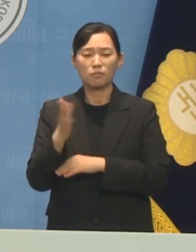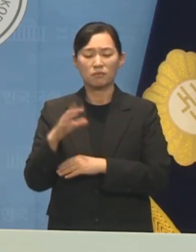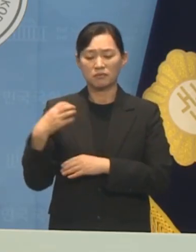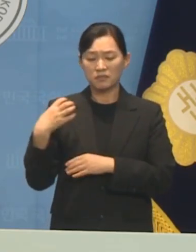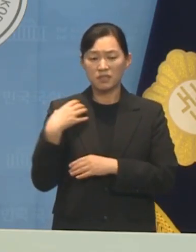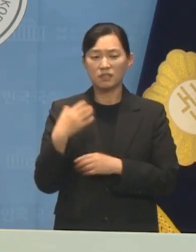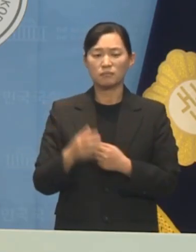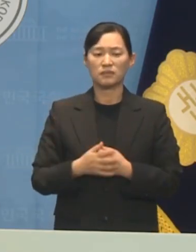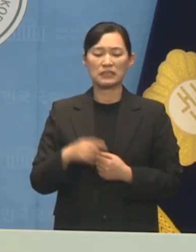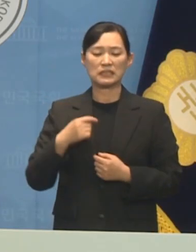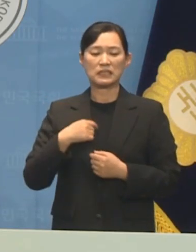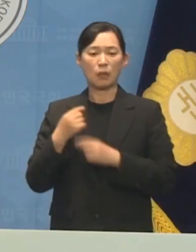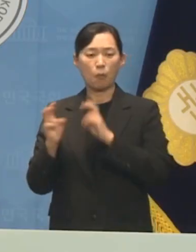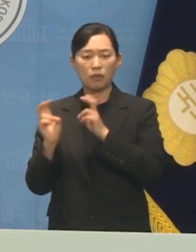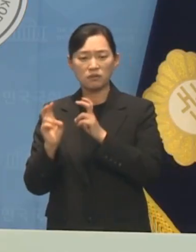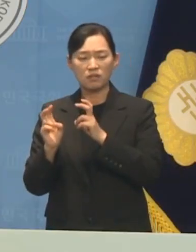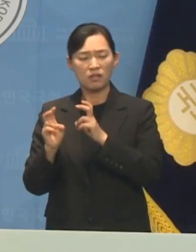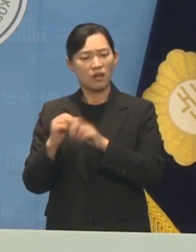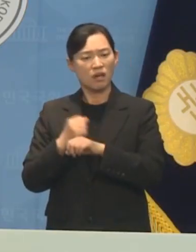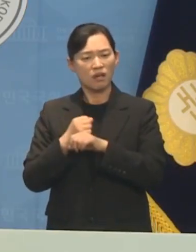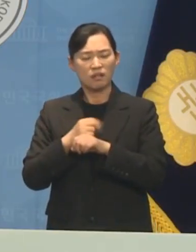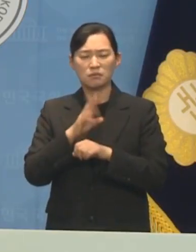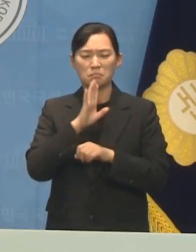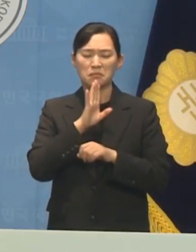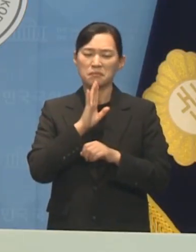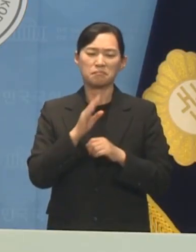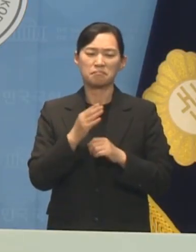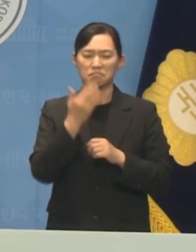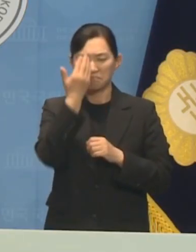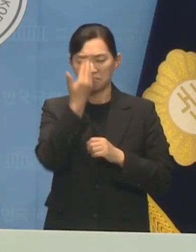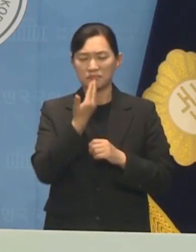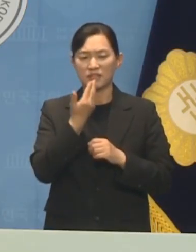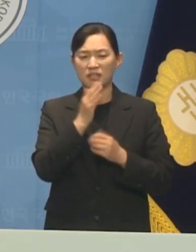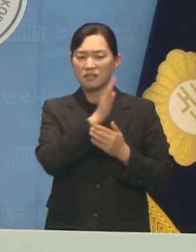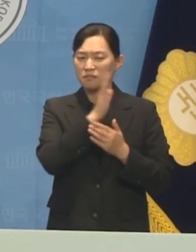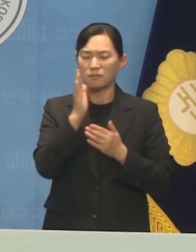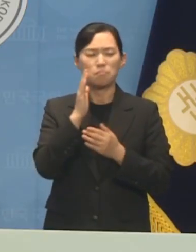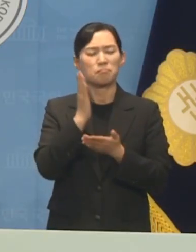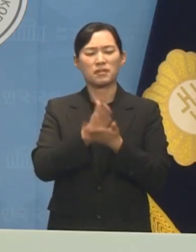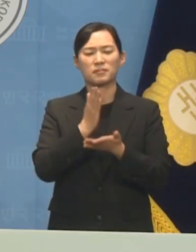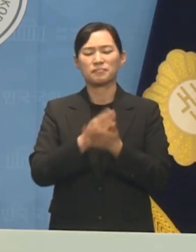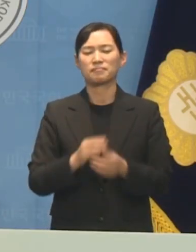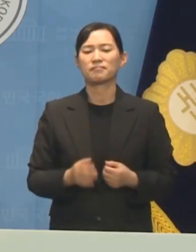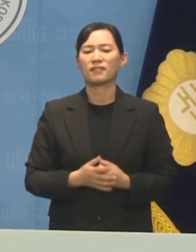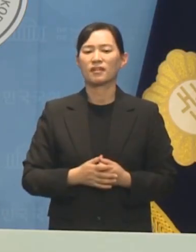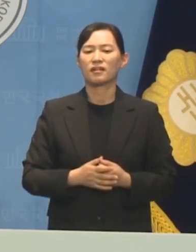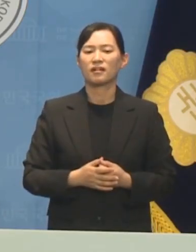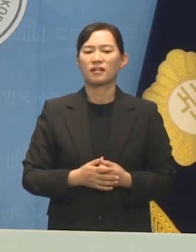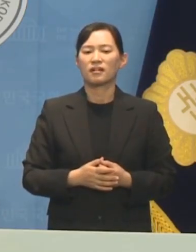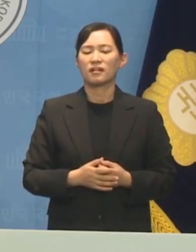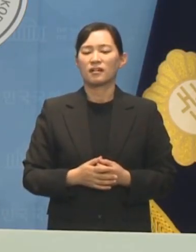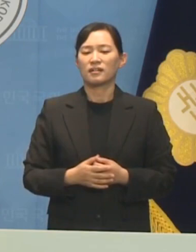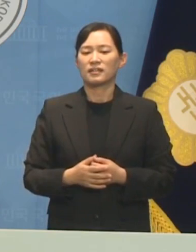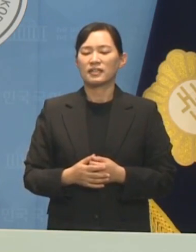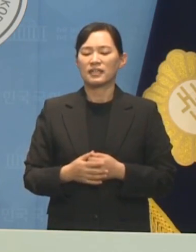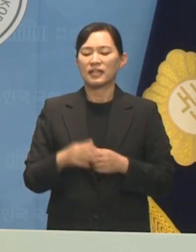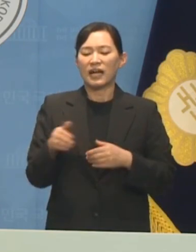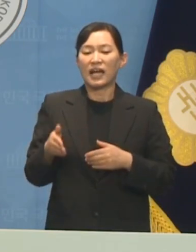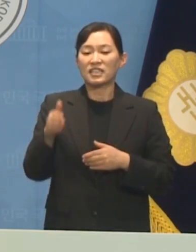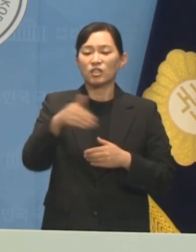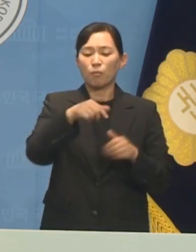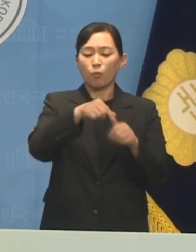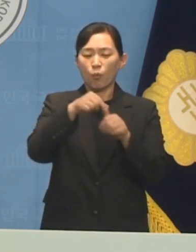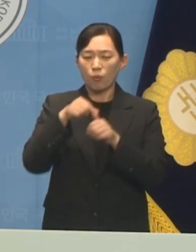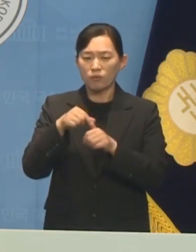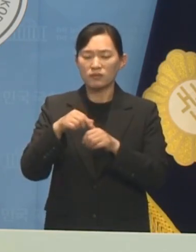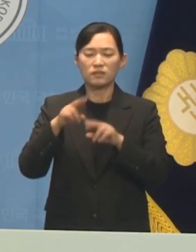앞에서는 자회사를 내세우는 이중 플레이 더 이상 지켜보지 않겠습니다. 자회사를 앞세운 간접고용 구조를